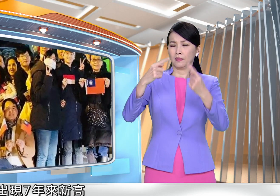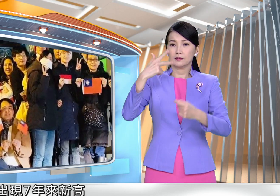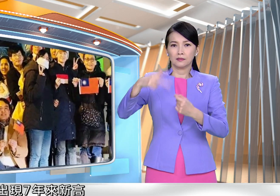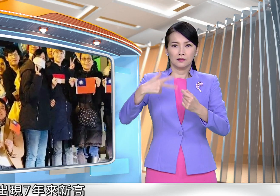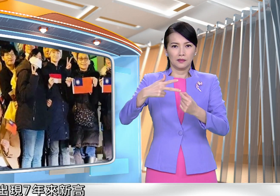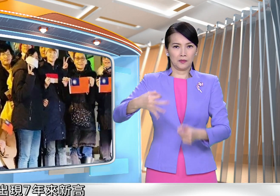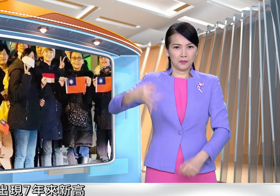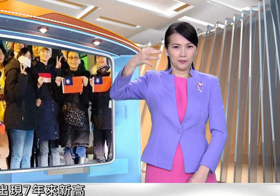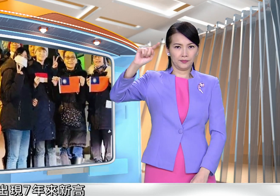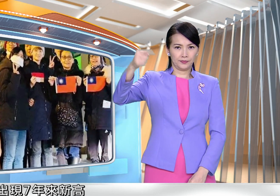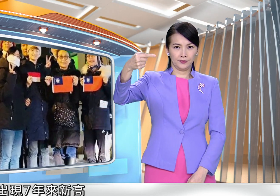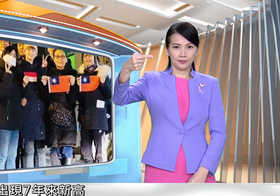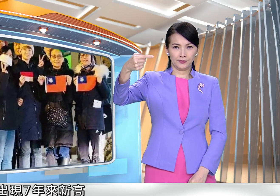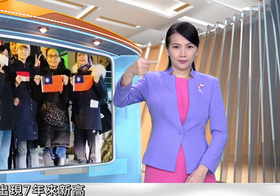高。